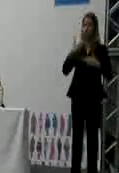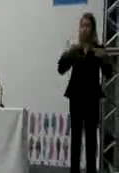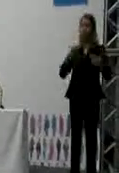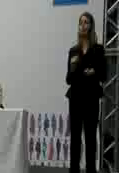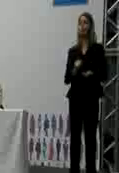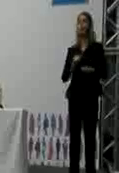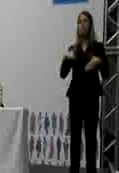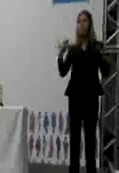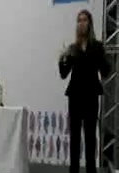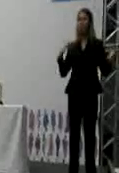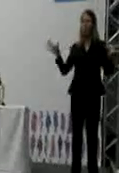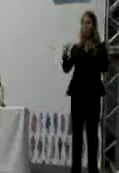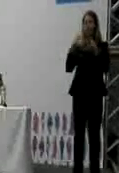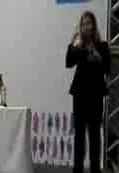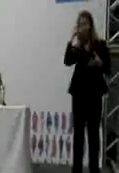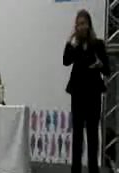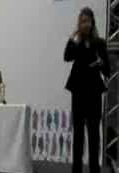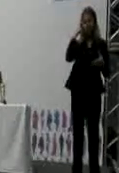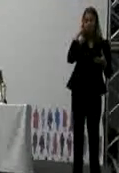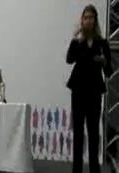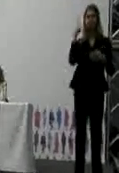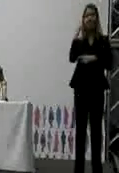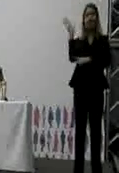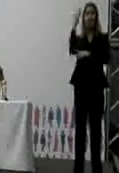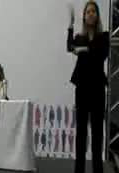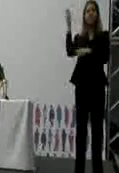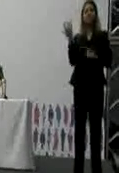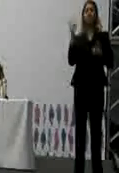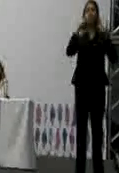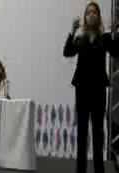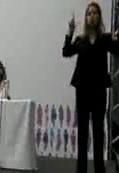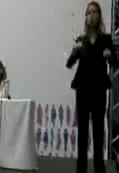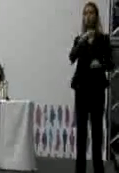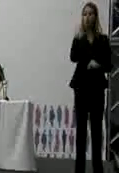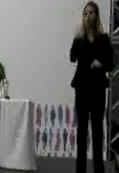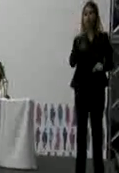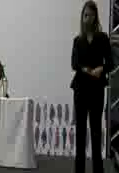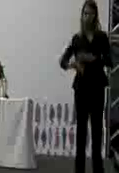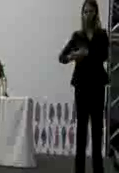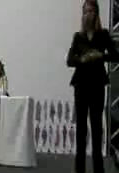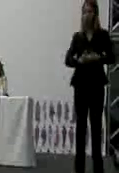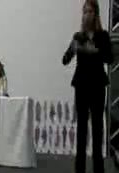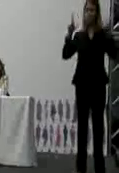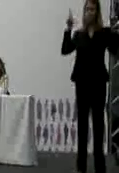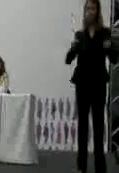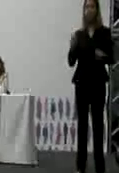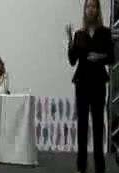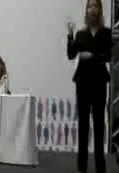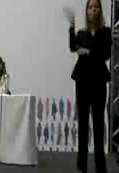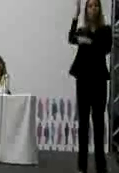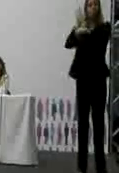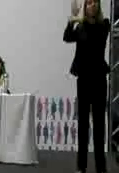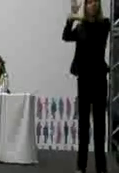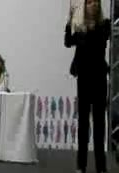a gente muitas vezes faz a bandeira da redução da mortalidade materno-infantil. A gente levanta a bandeira dos